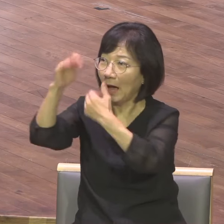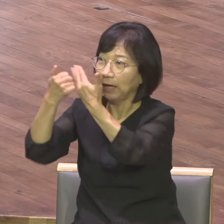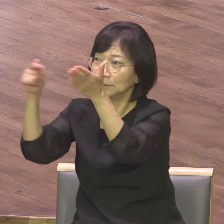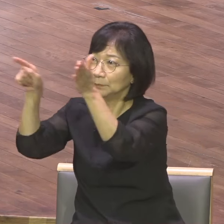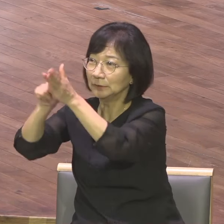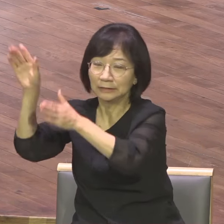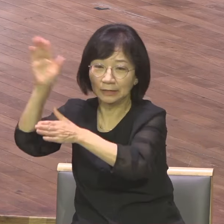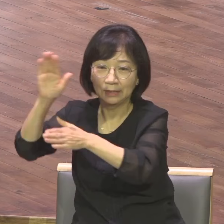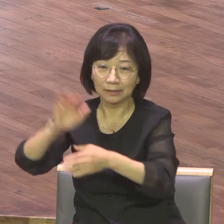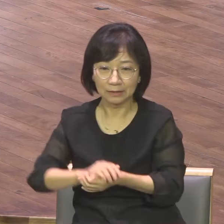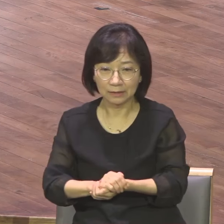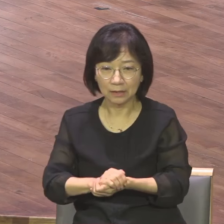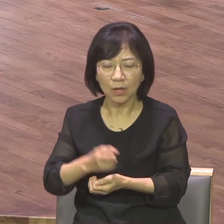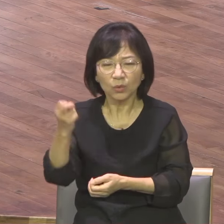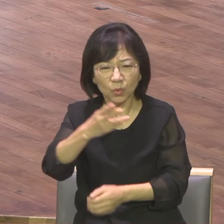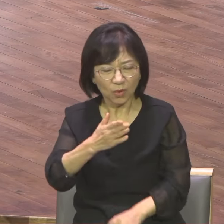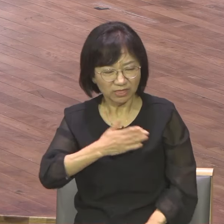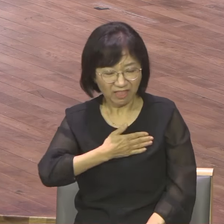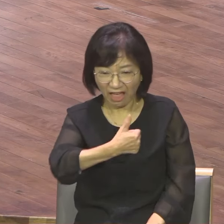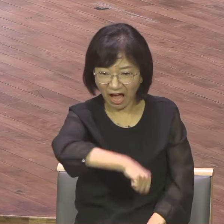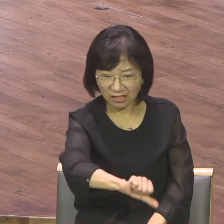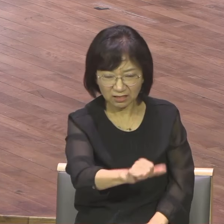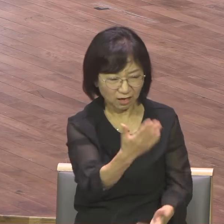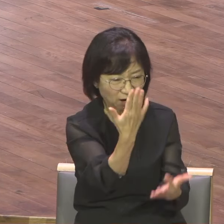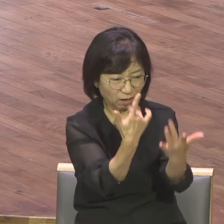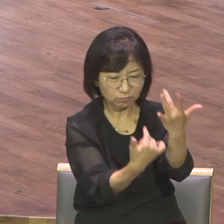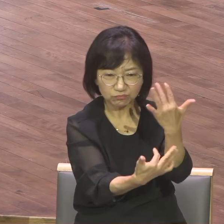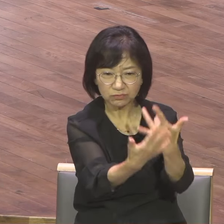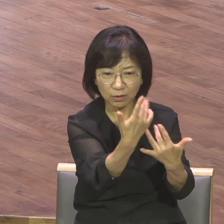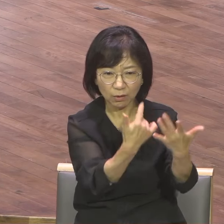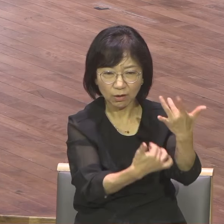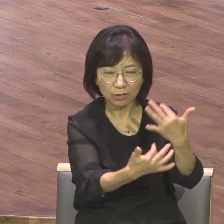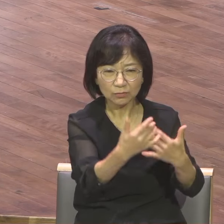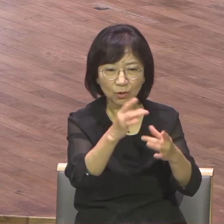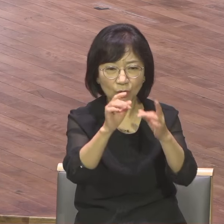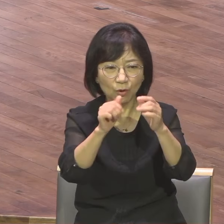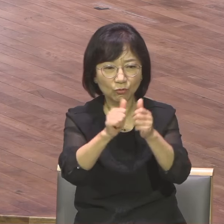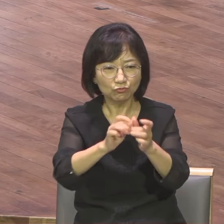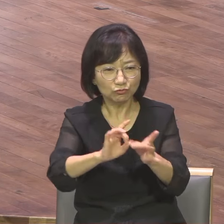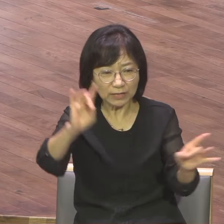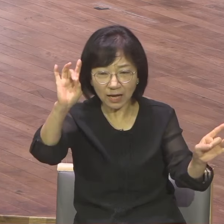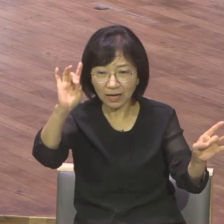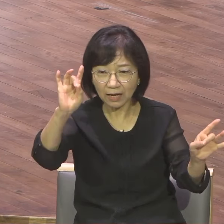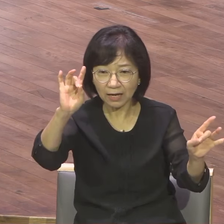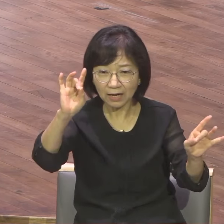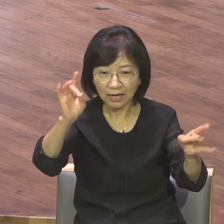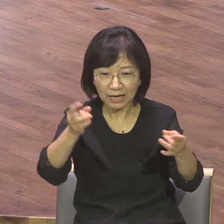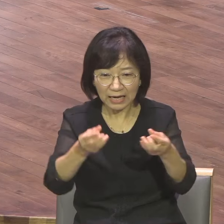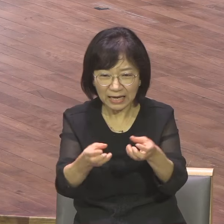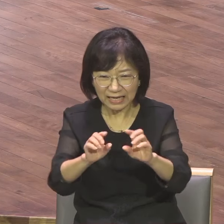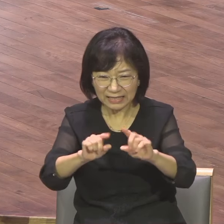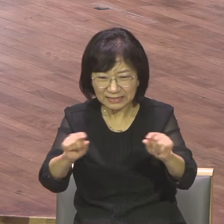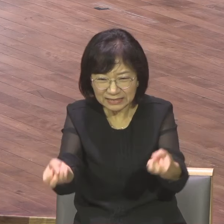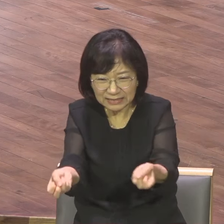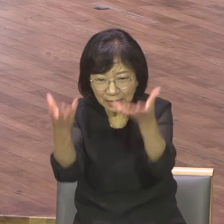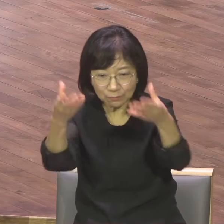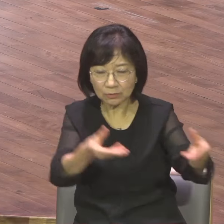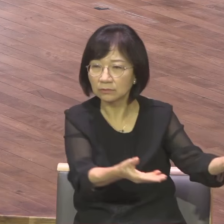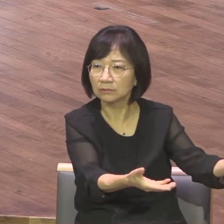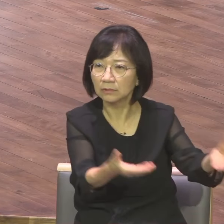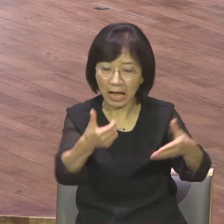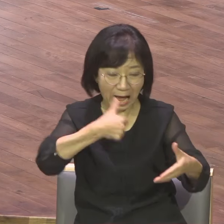자기 아들을 불태워 죽여서 우상의 제물로 바치는 끔찍한 일을